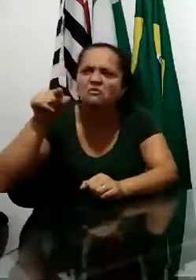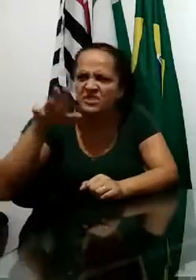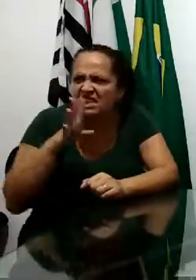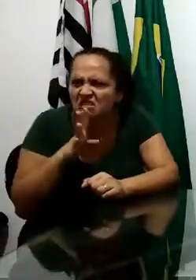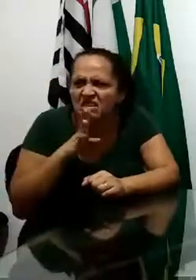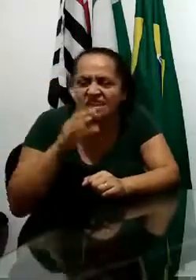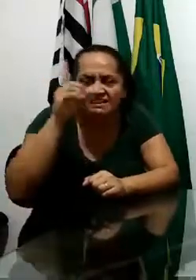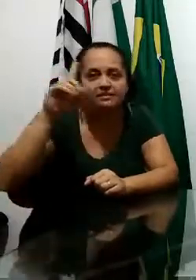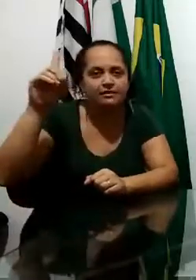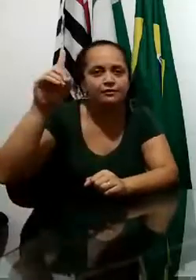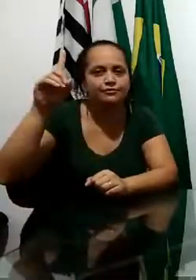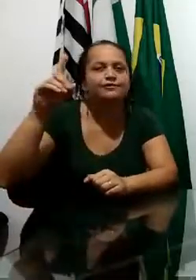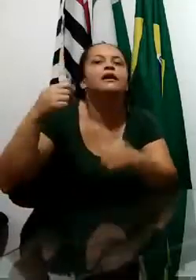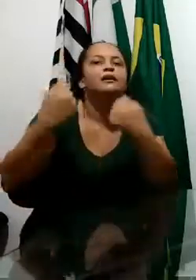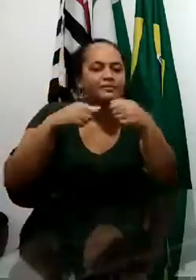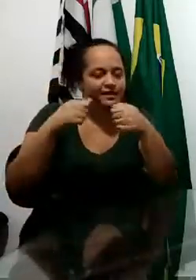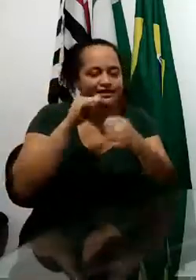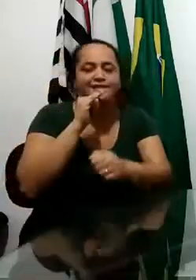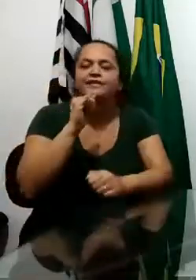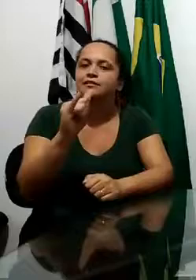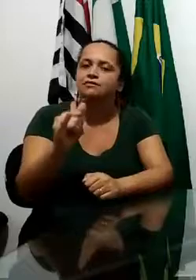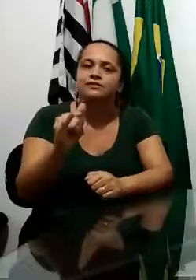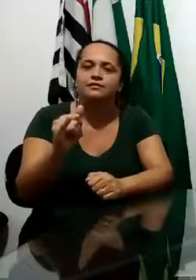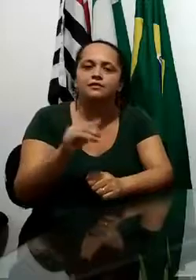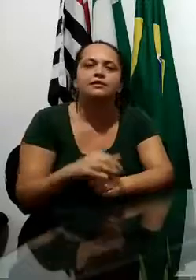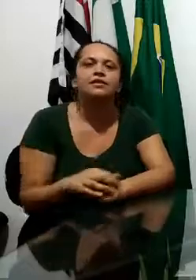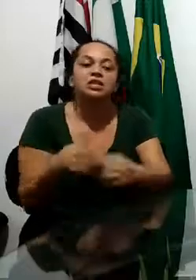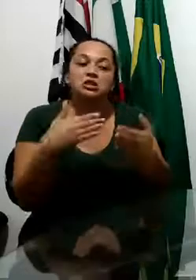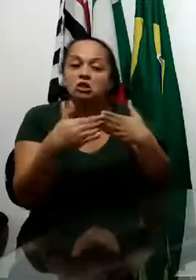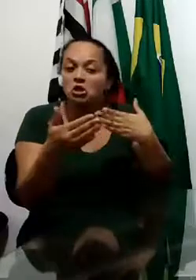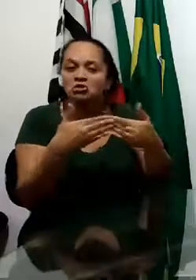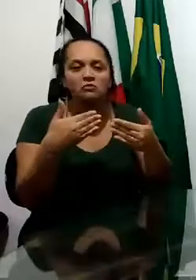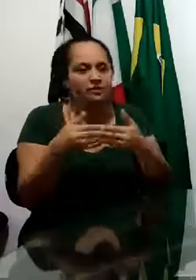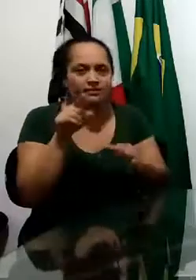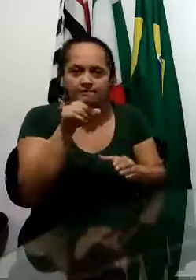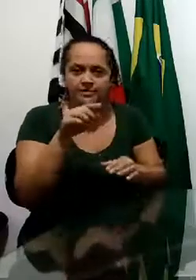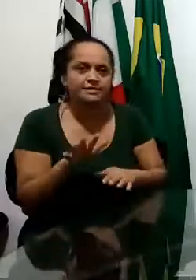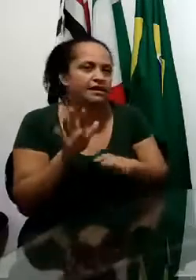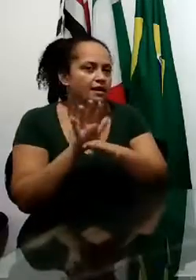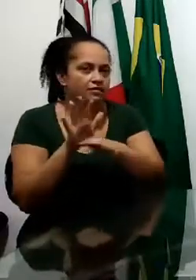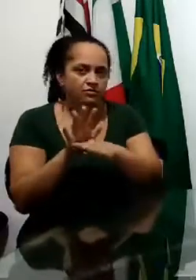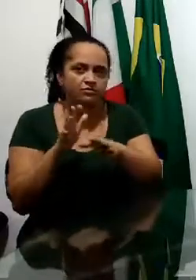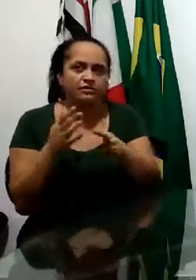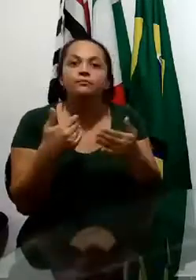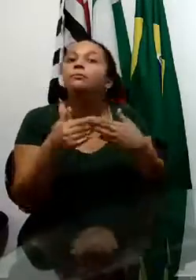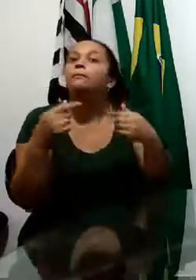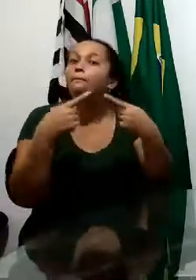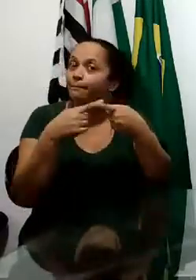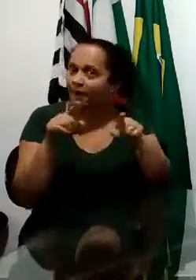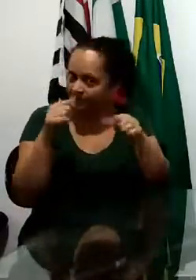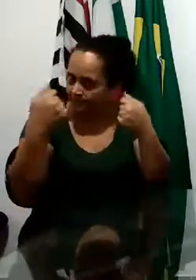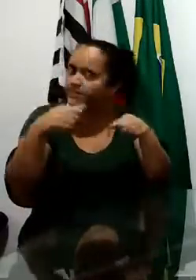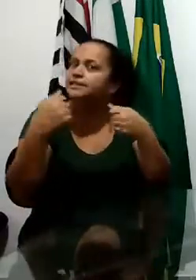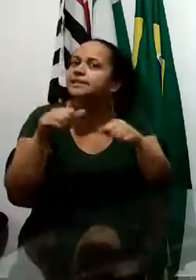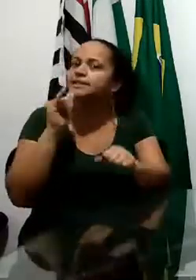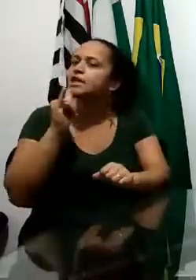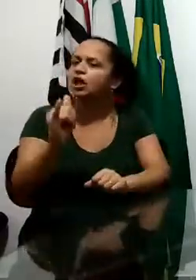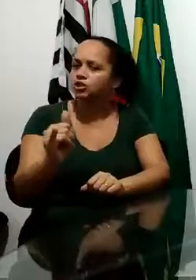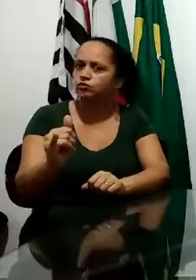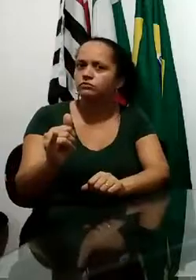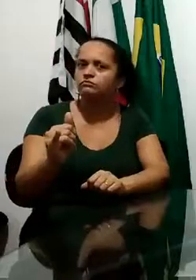de tempo. Isso aí independe das funções que você venha cumprir no corpo de Cristo. É um dever de todos nós